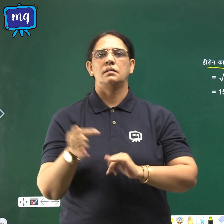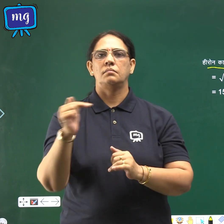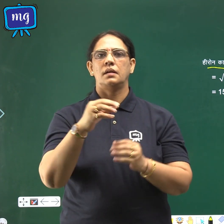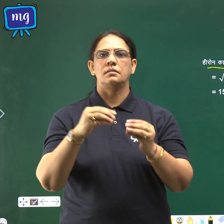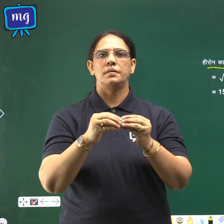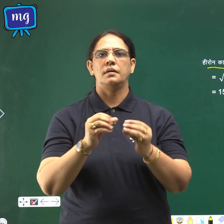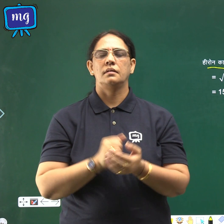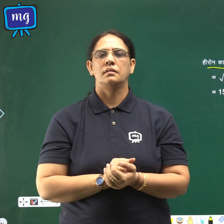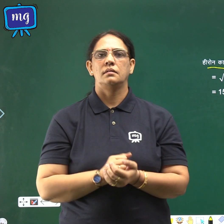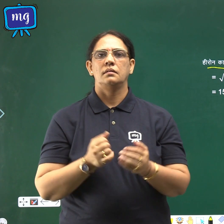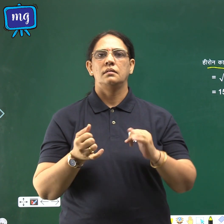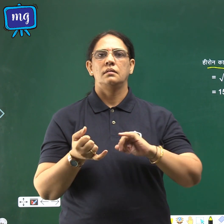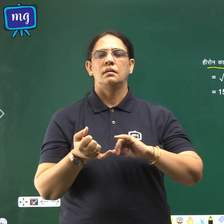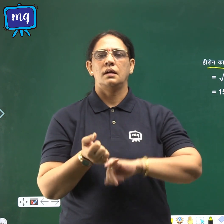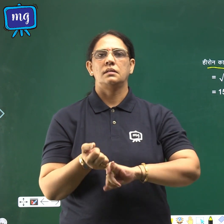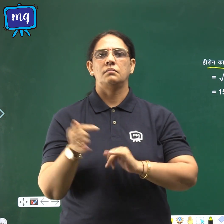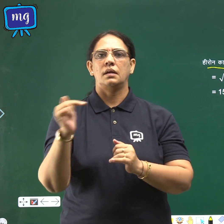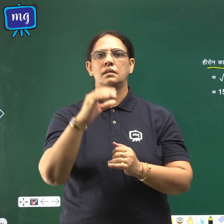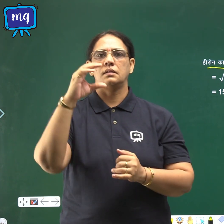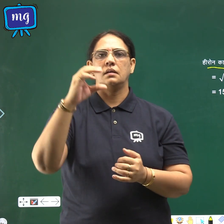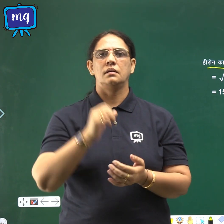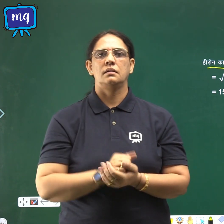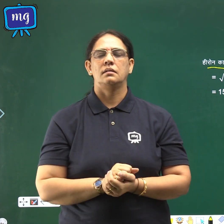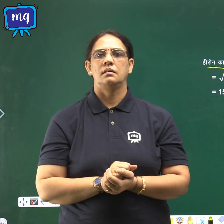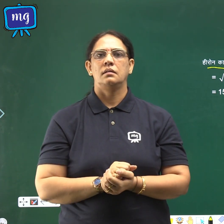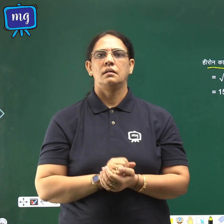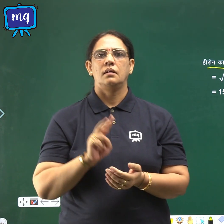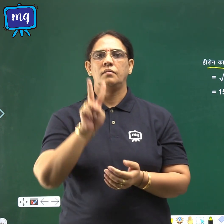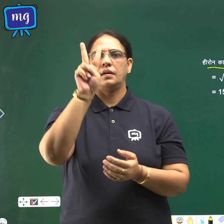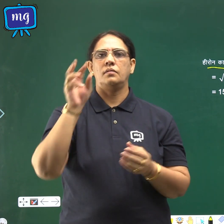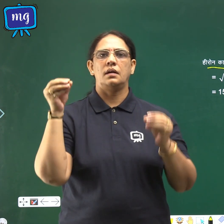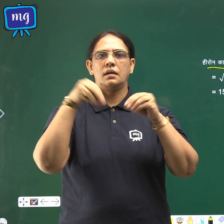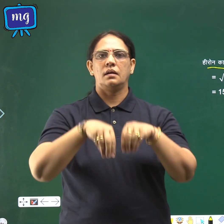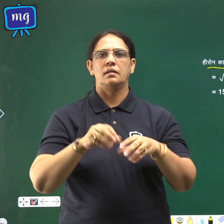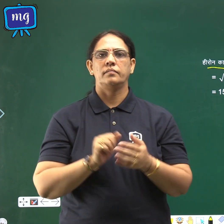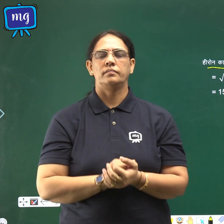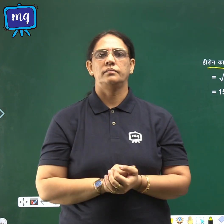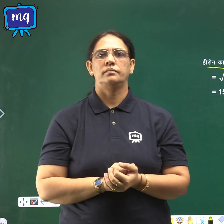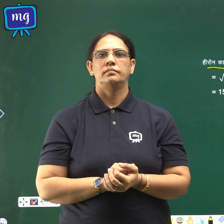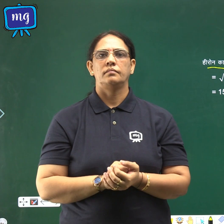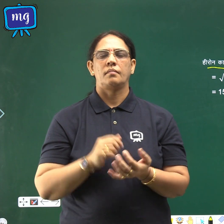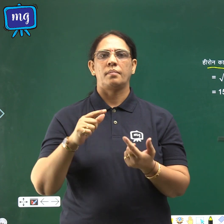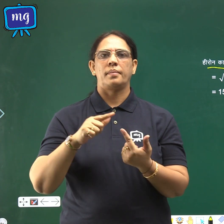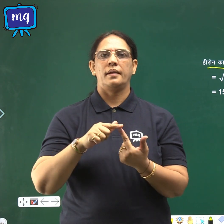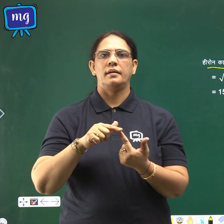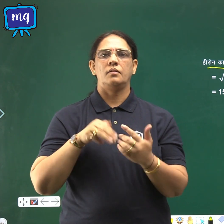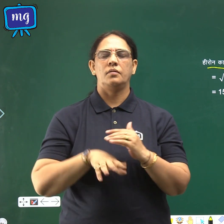बी एस माइनस सी। मान रखेंगे अंडर रूट में